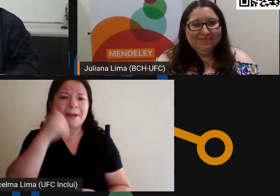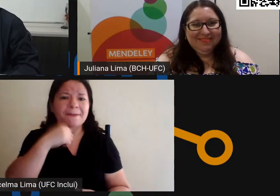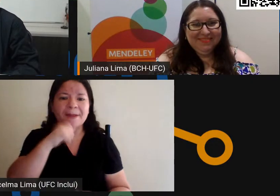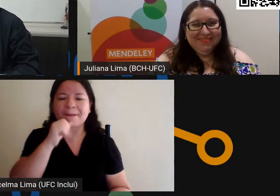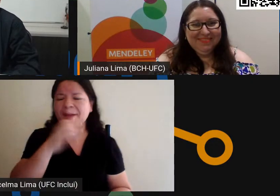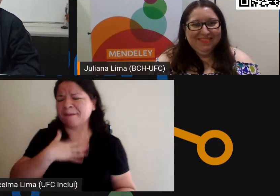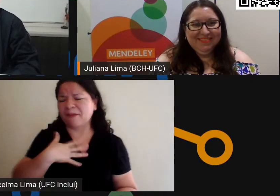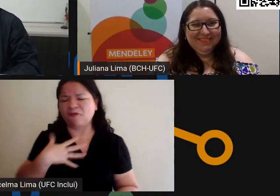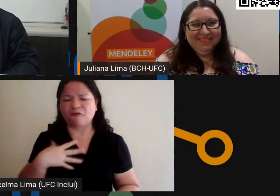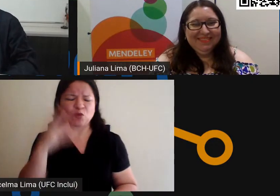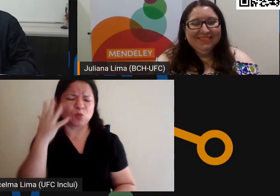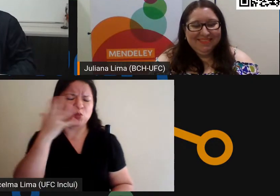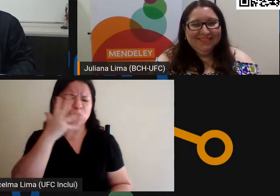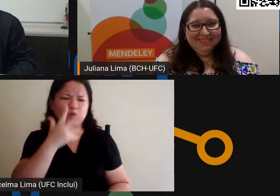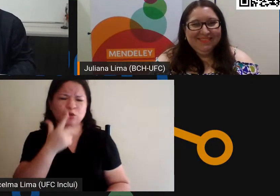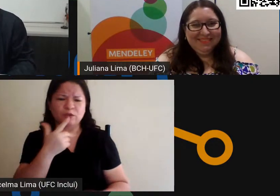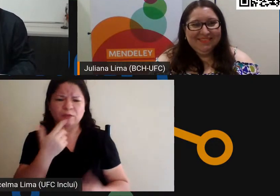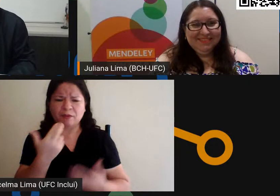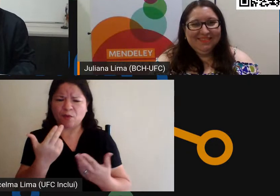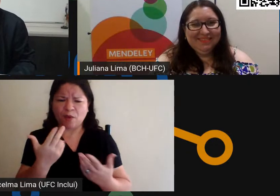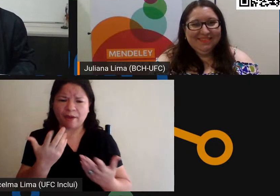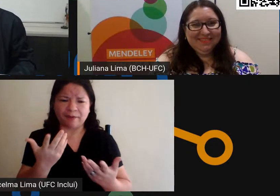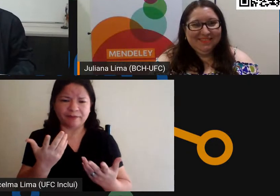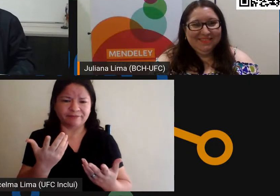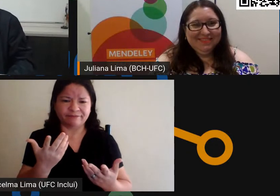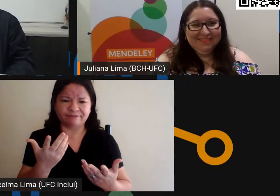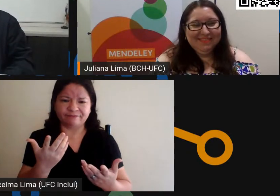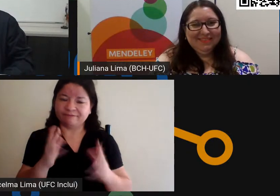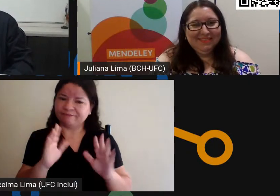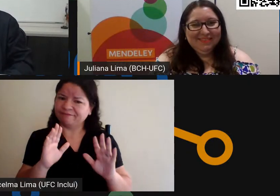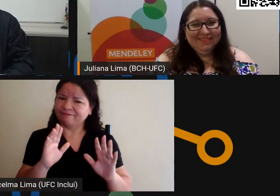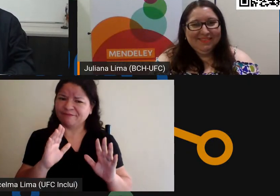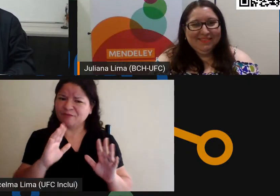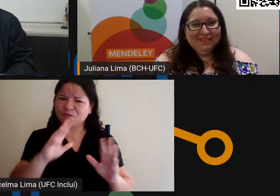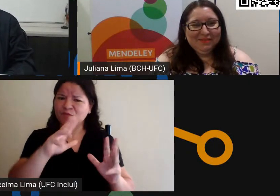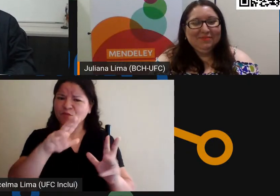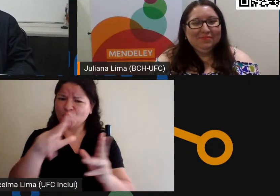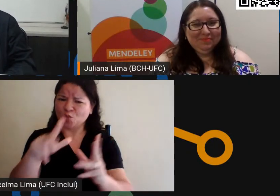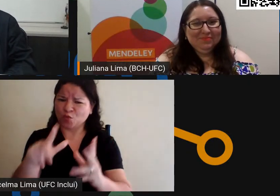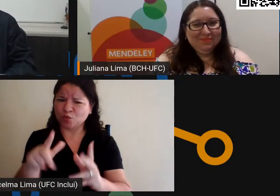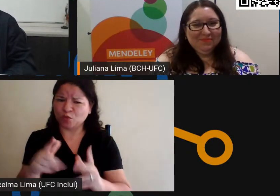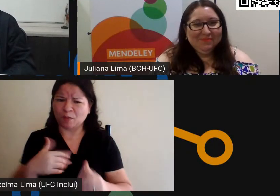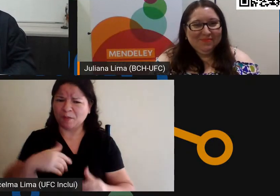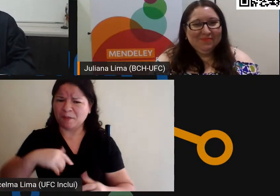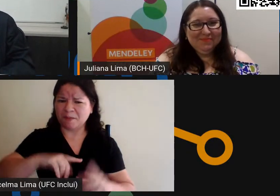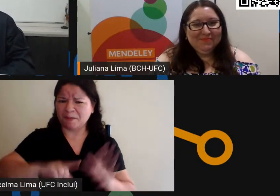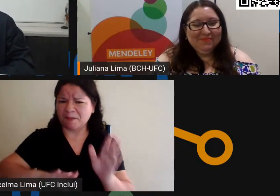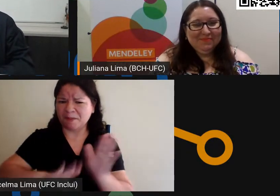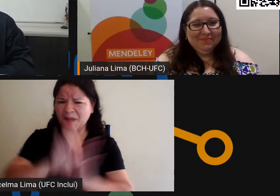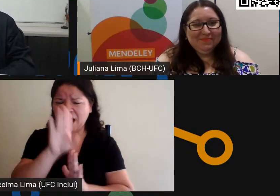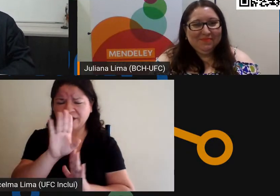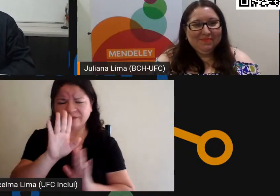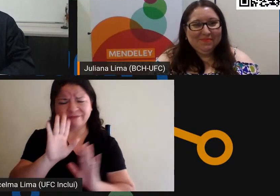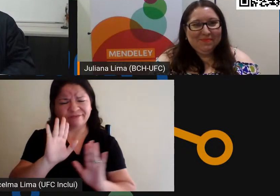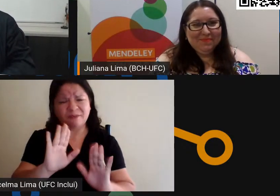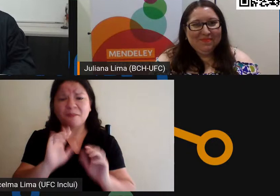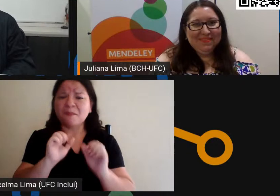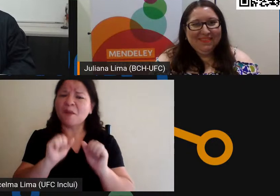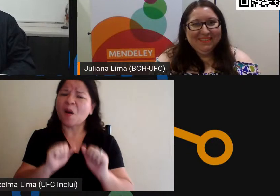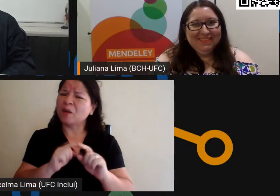mundo. Sim, não é. Pode ser, mas geralmente não é, né? Então, não acredite nessas coisas, não.